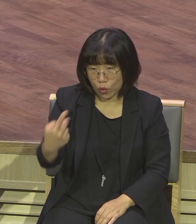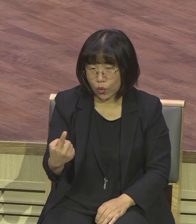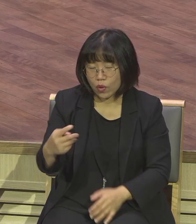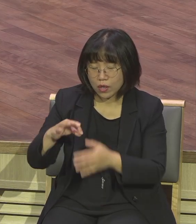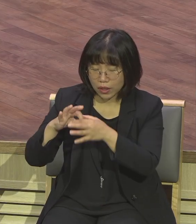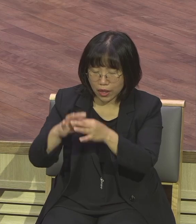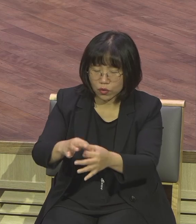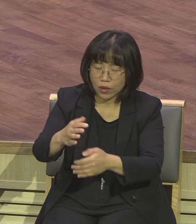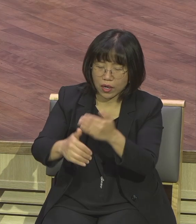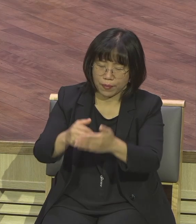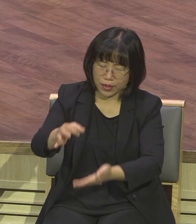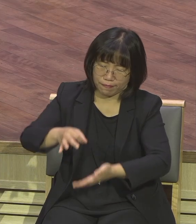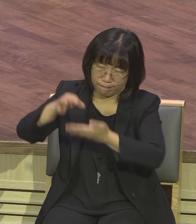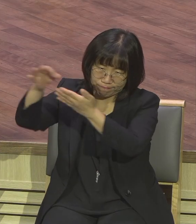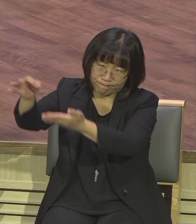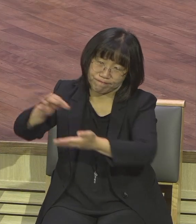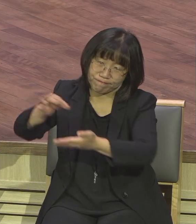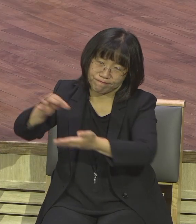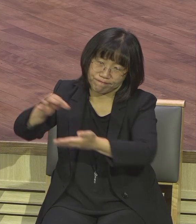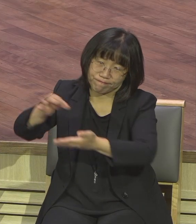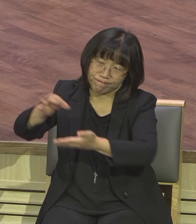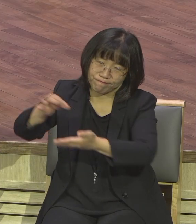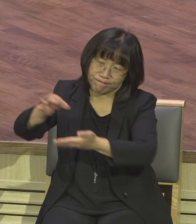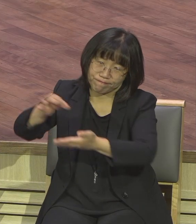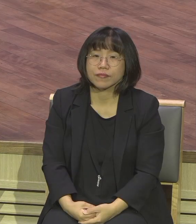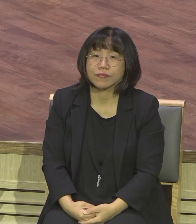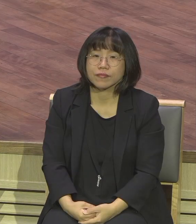이 사람들 뭐가 있었냐 헌금